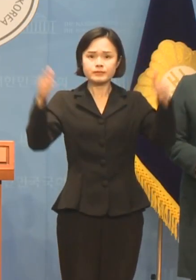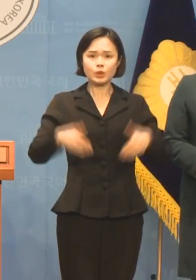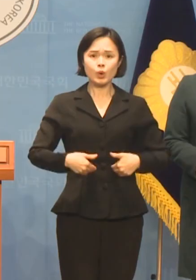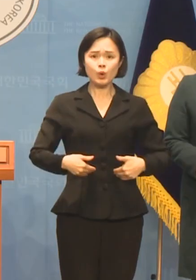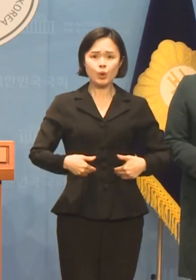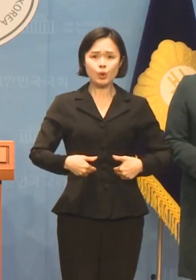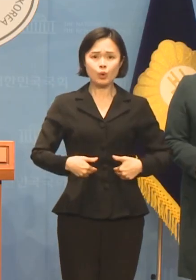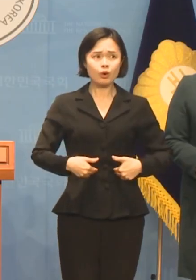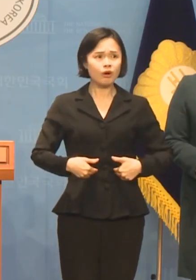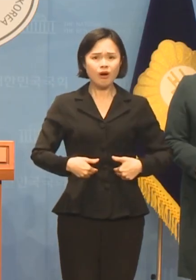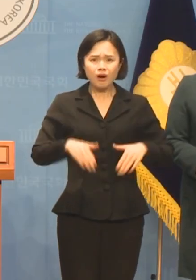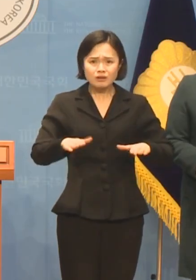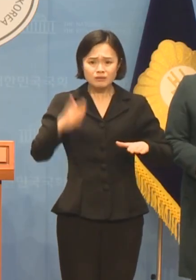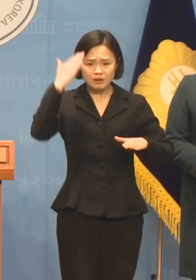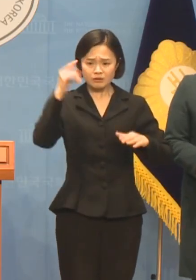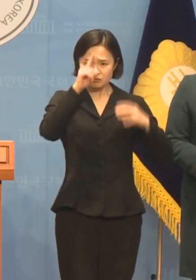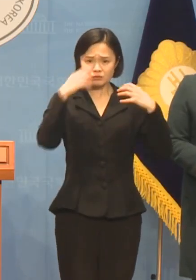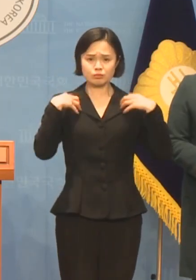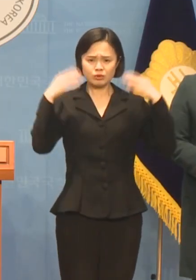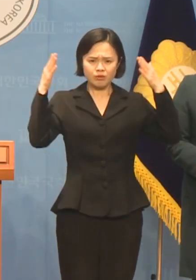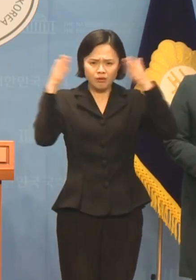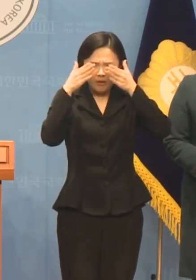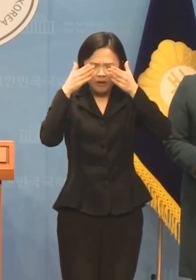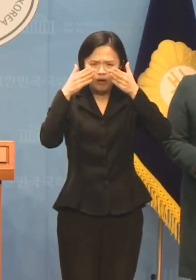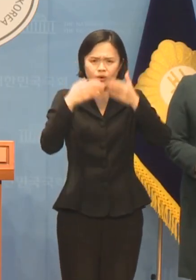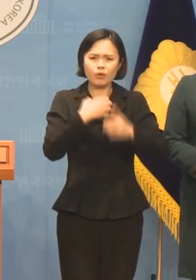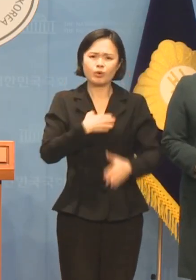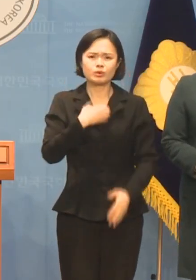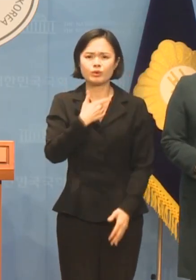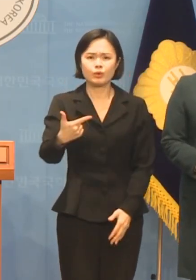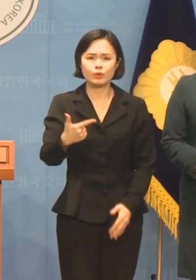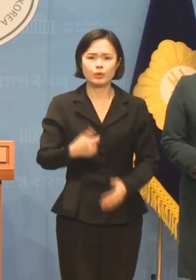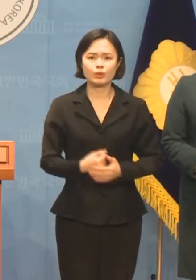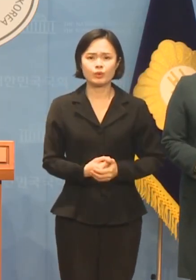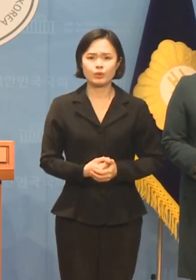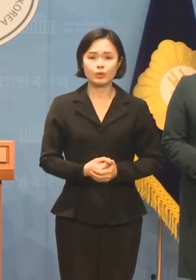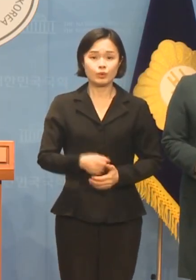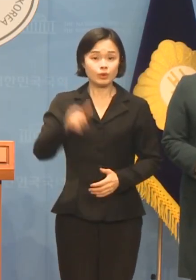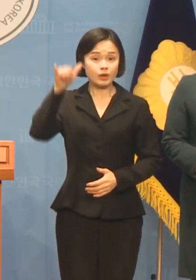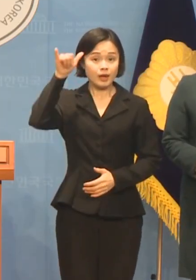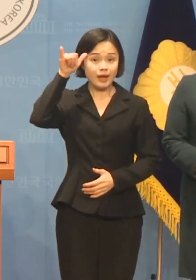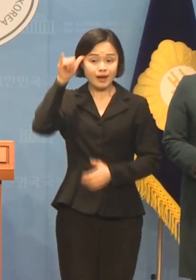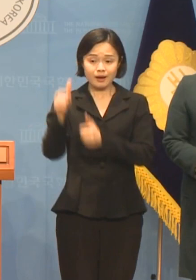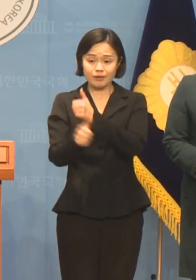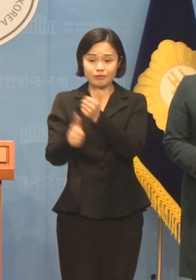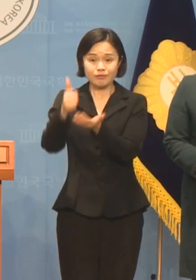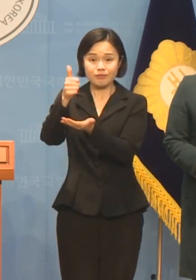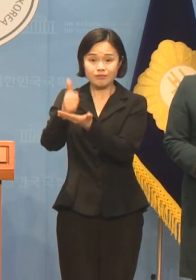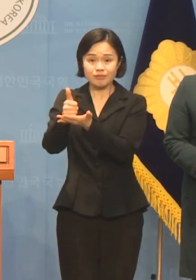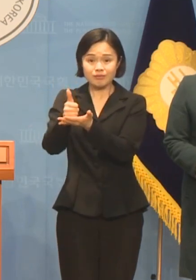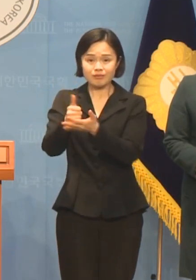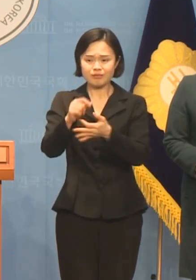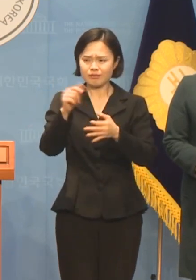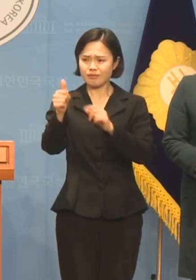없습니다. 국가 AI위원회 위원장이 윤석열 내란 우두머리인 상황이니 더욱